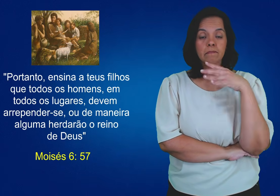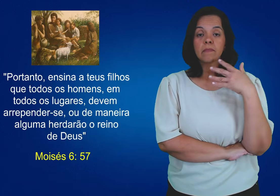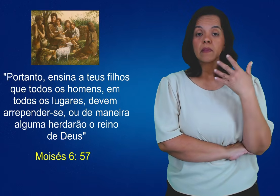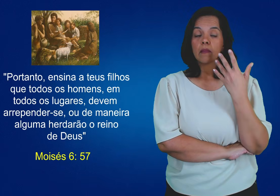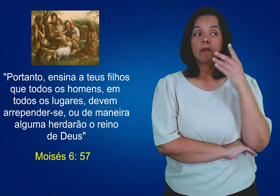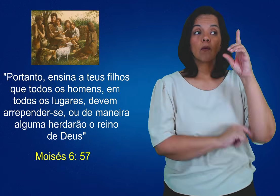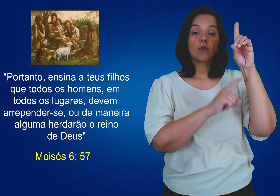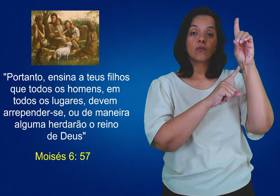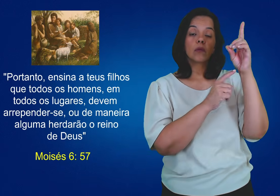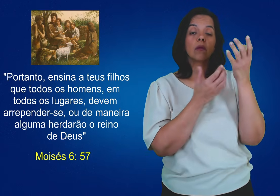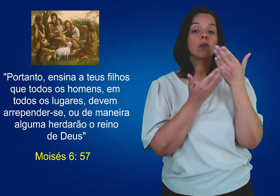pense,